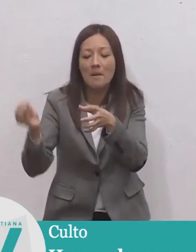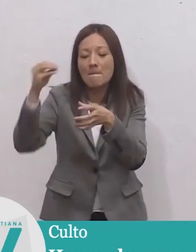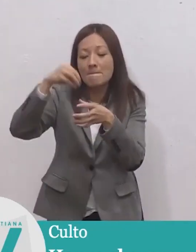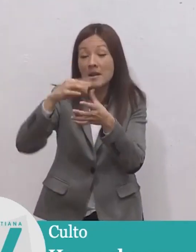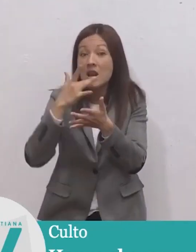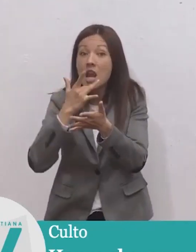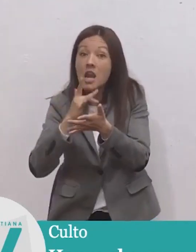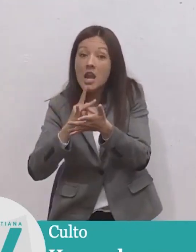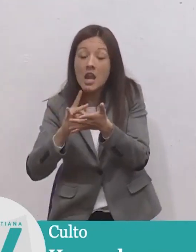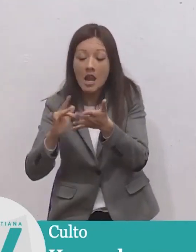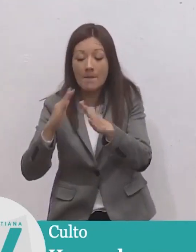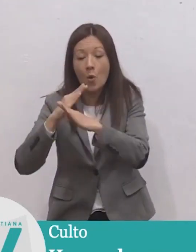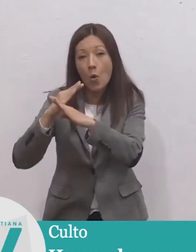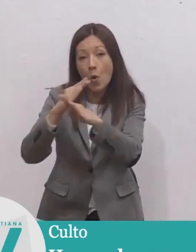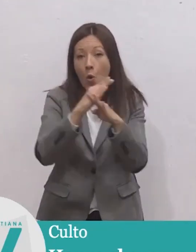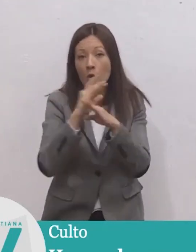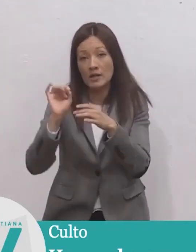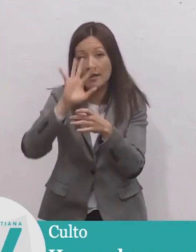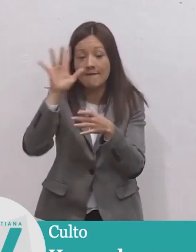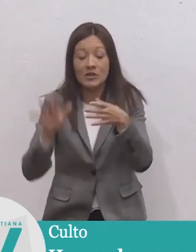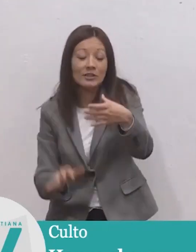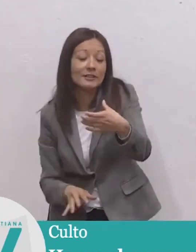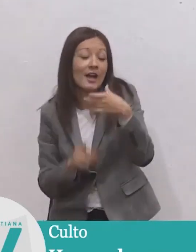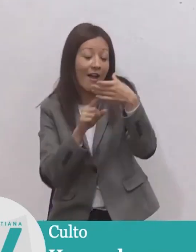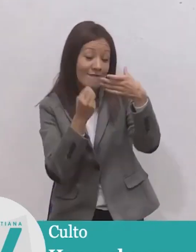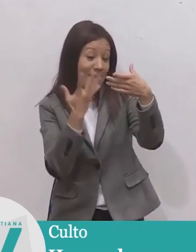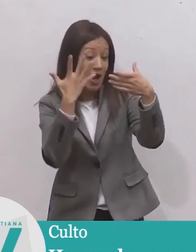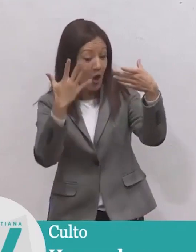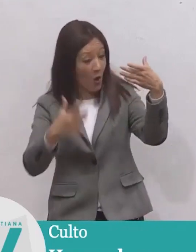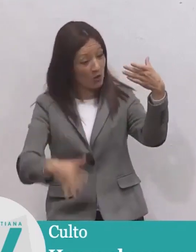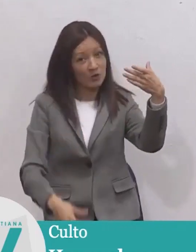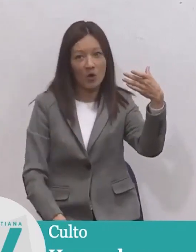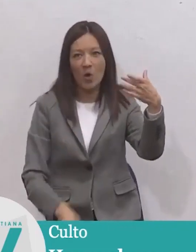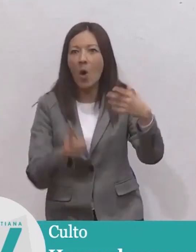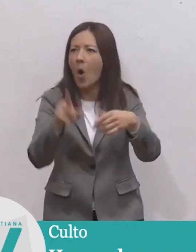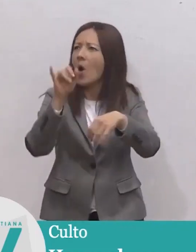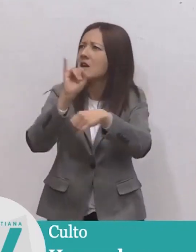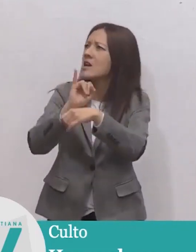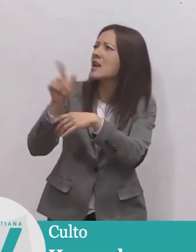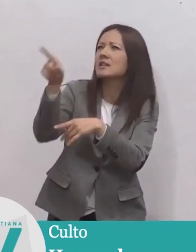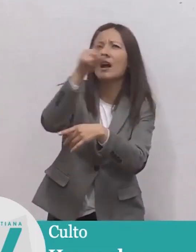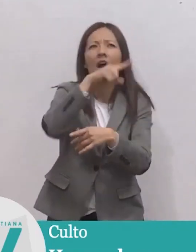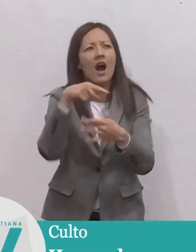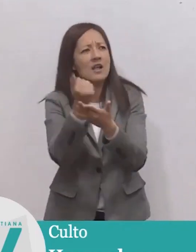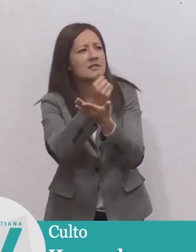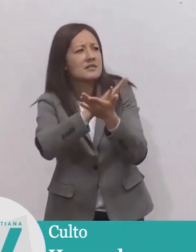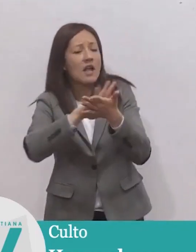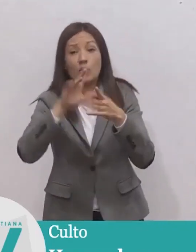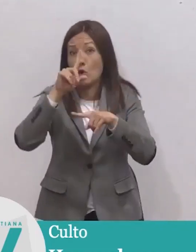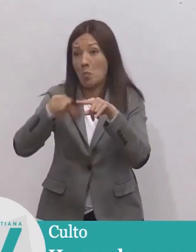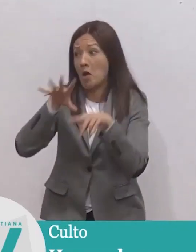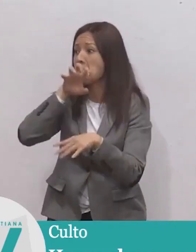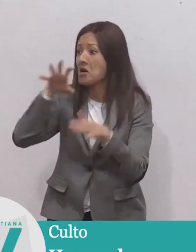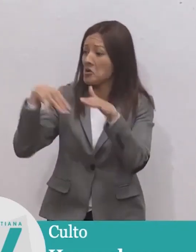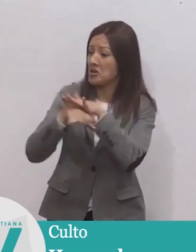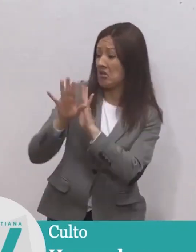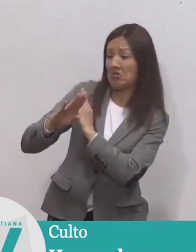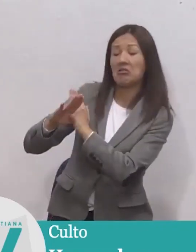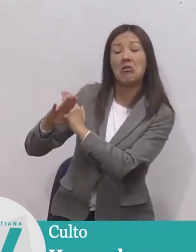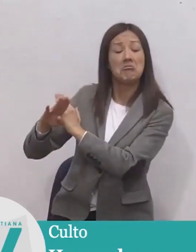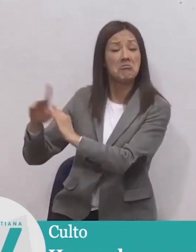asepsia. Lo valioso no es que el templo sea santo y no puedan entrar los perros. Me